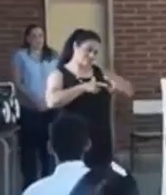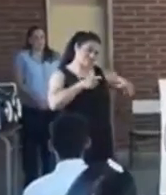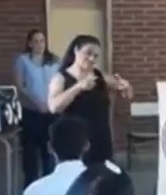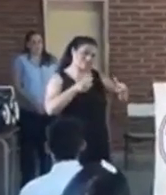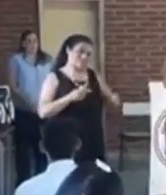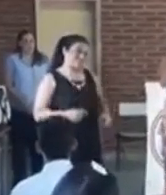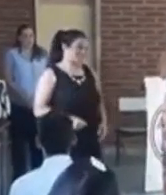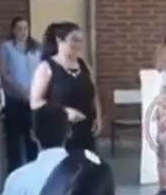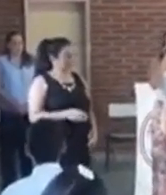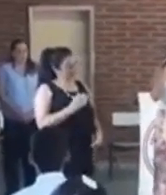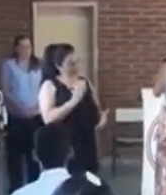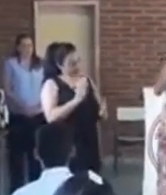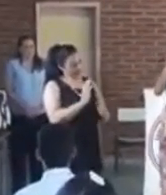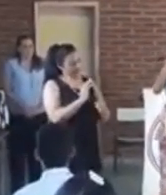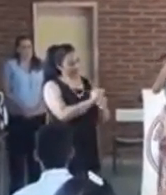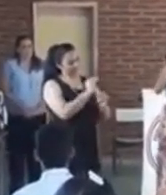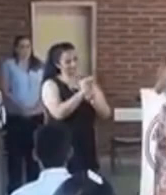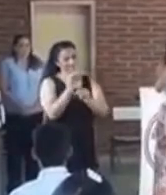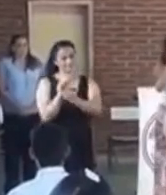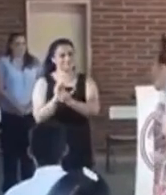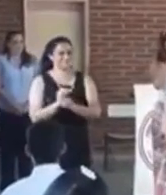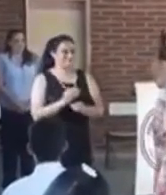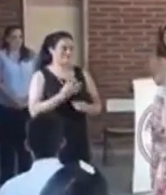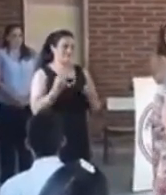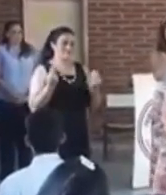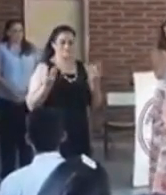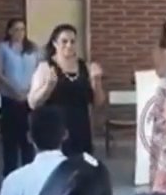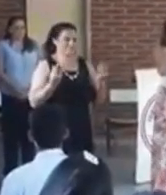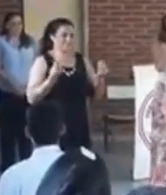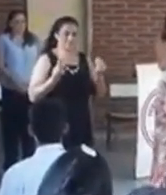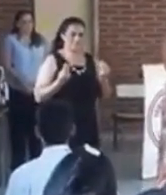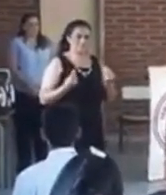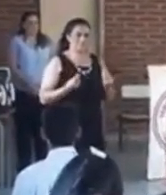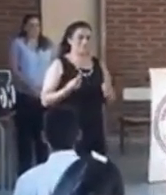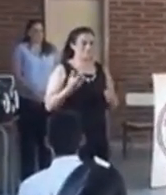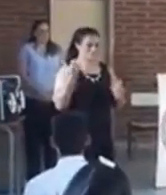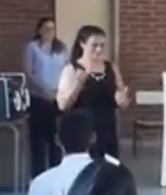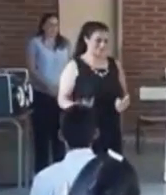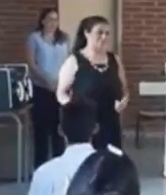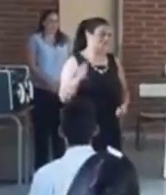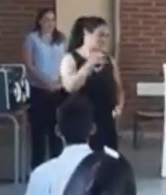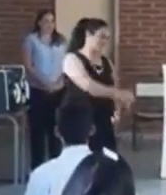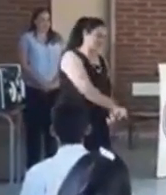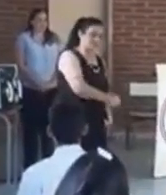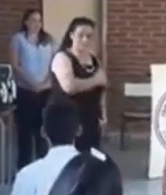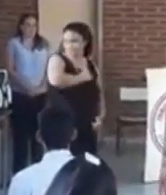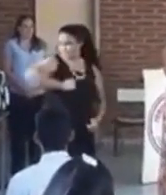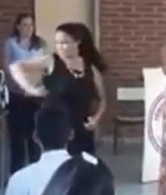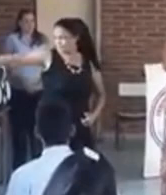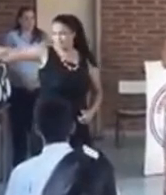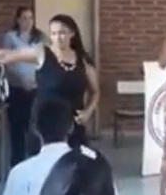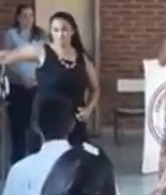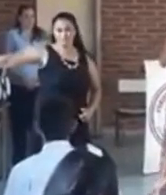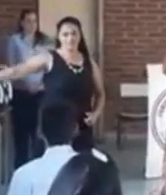dentro de cada país, otra vez uno tiene señas originales de su propio país. Pero